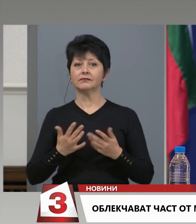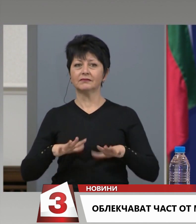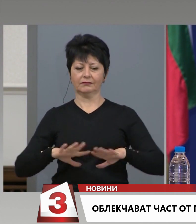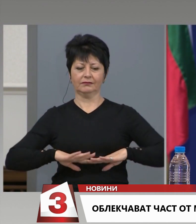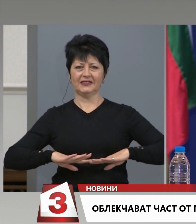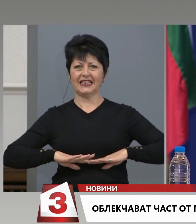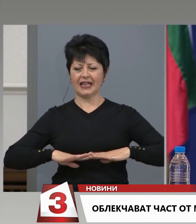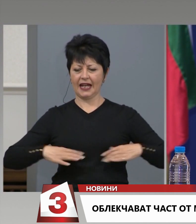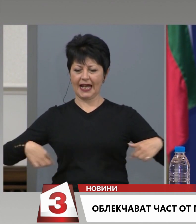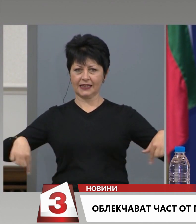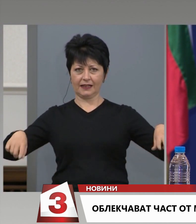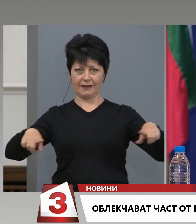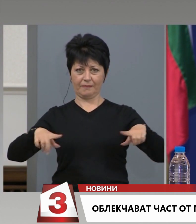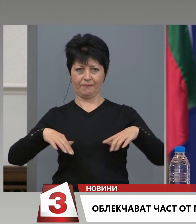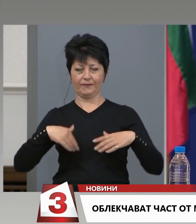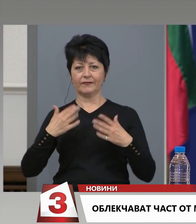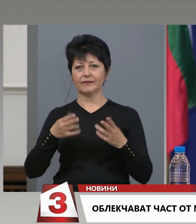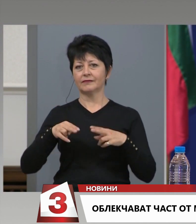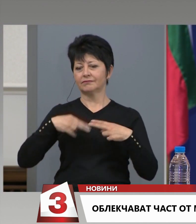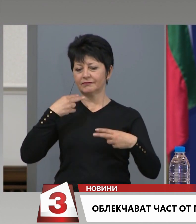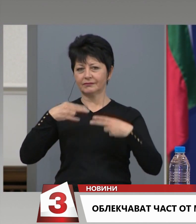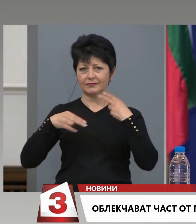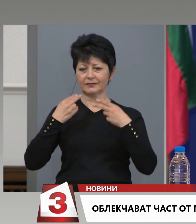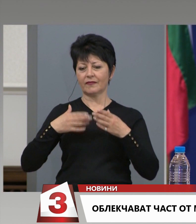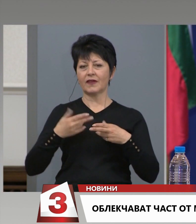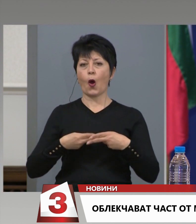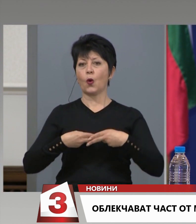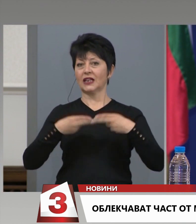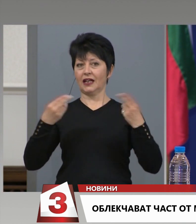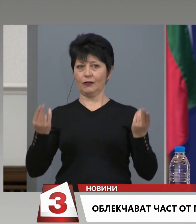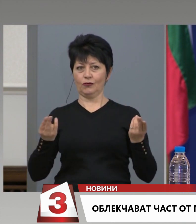терасите, заведенията на открито.